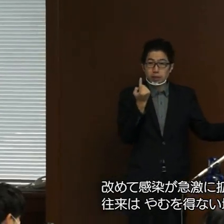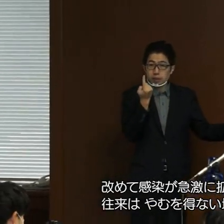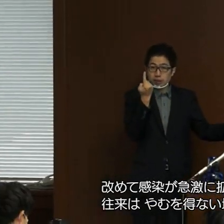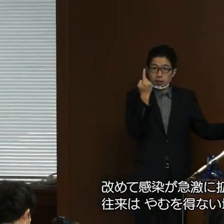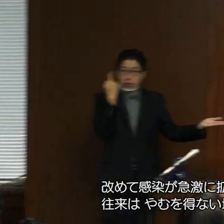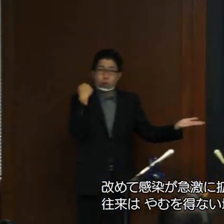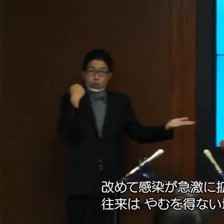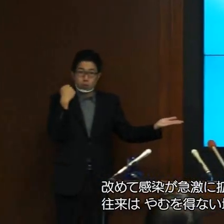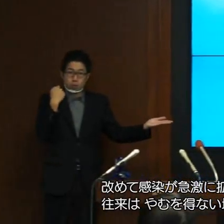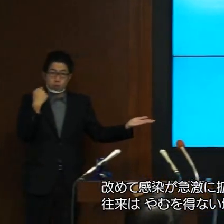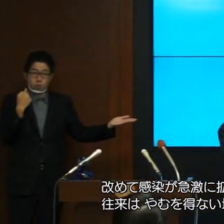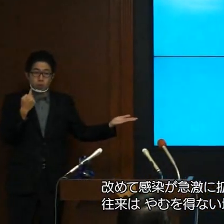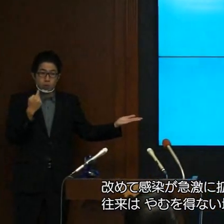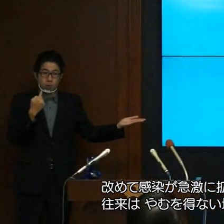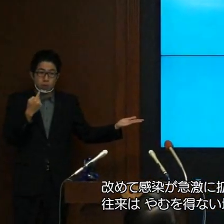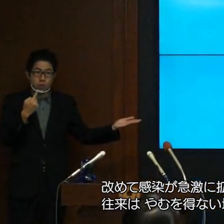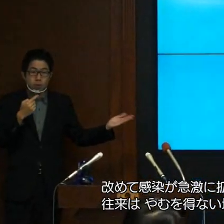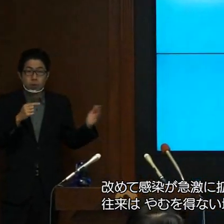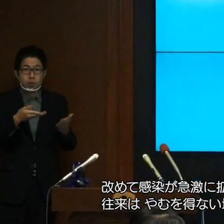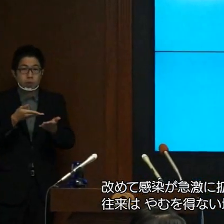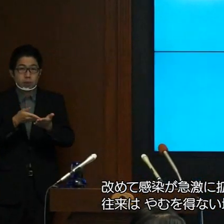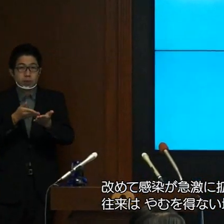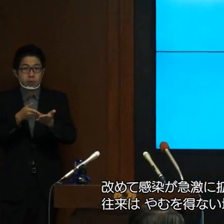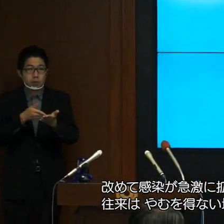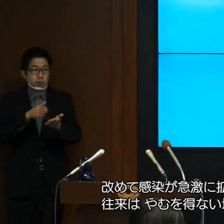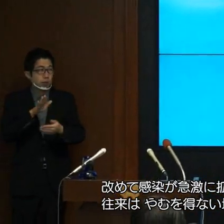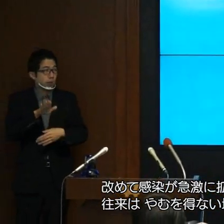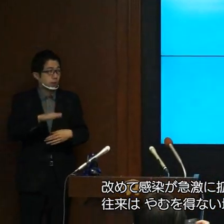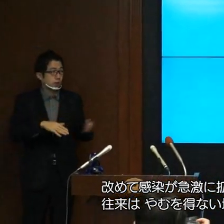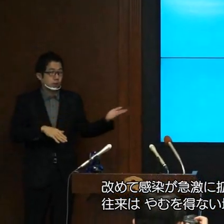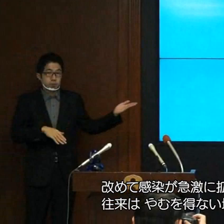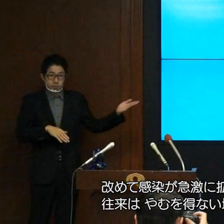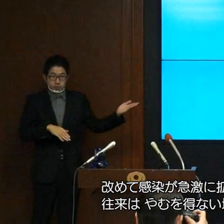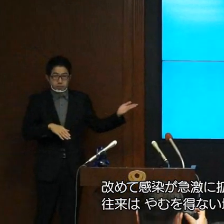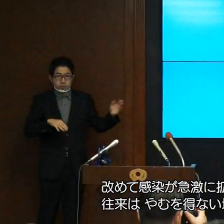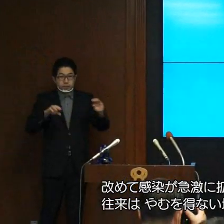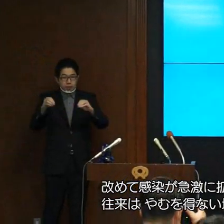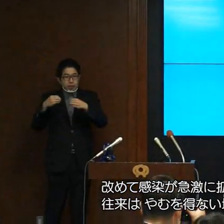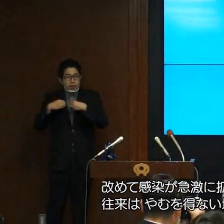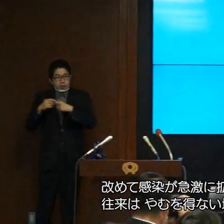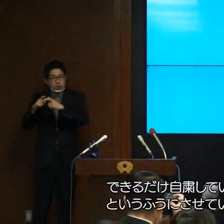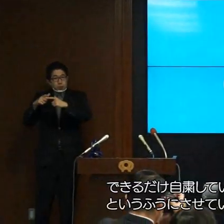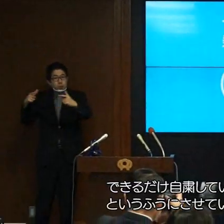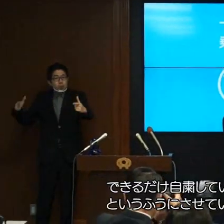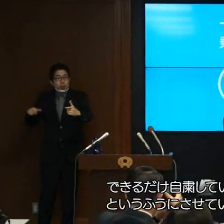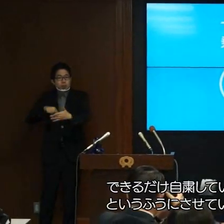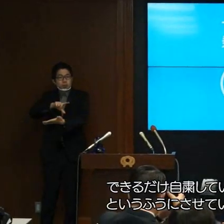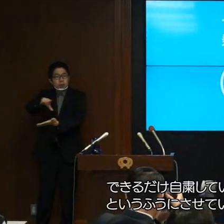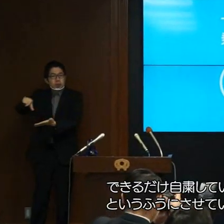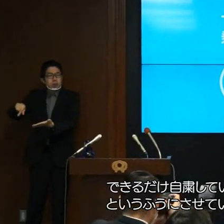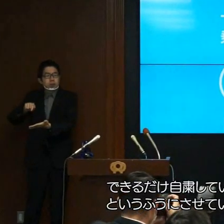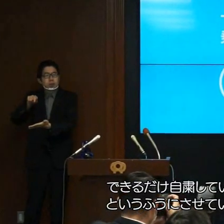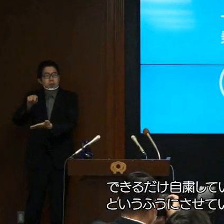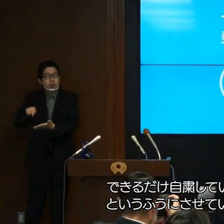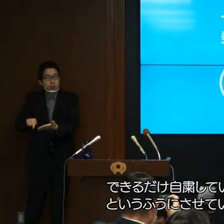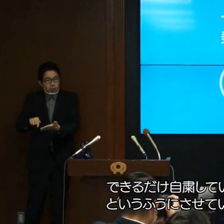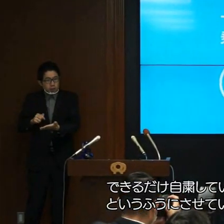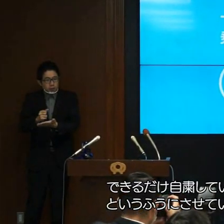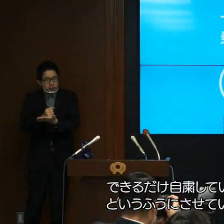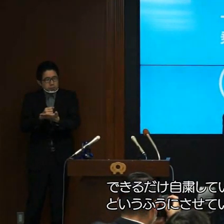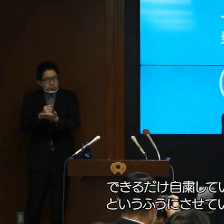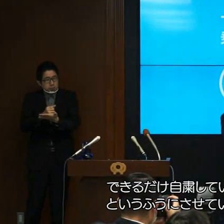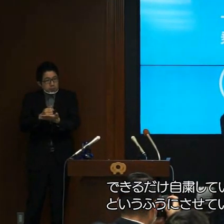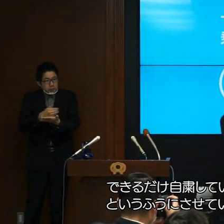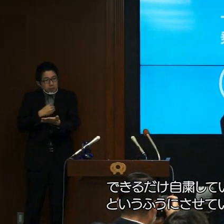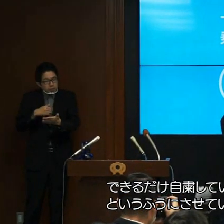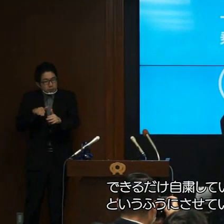て、感染が急激に拡大している地域との往来はやむを得ない場合の時、できるだけ自粛していただきたい